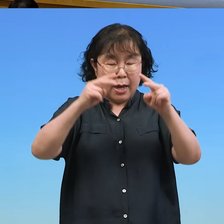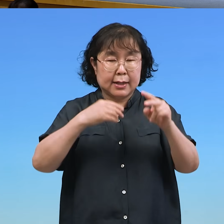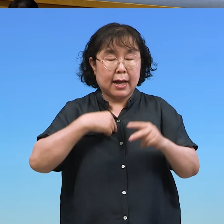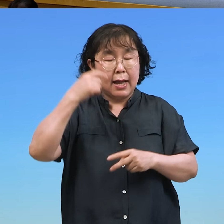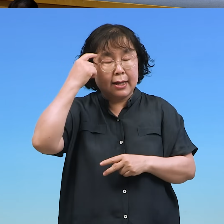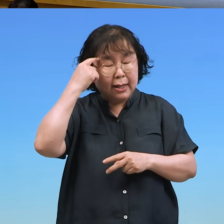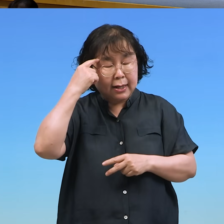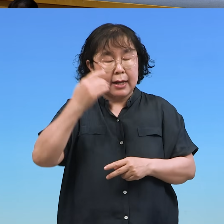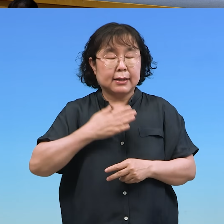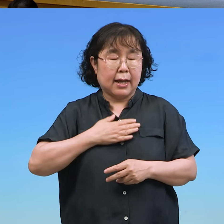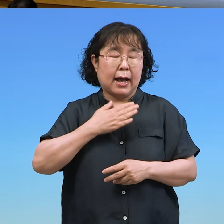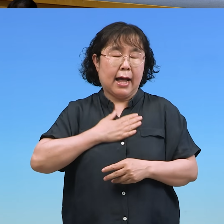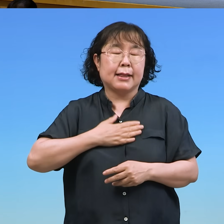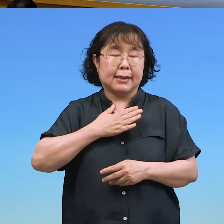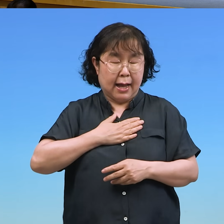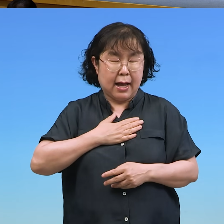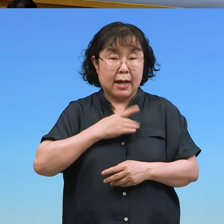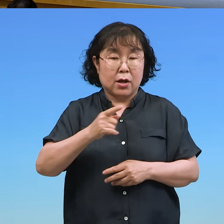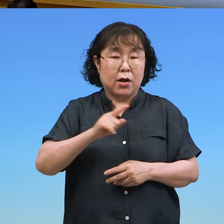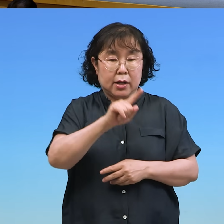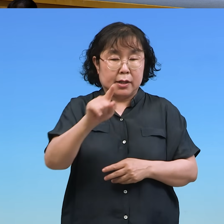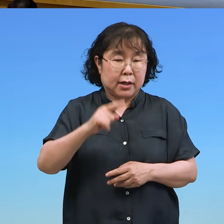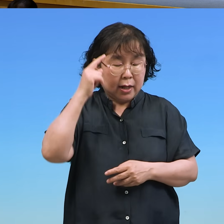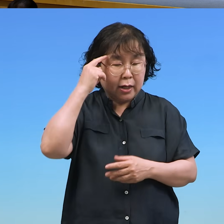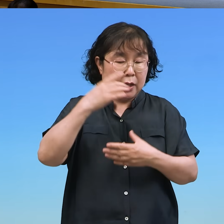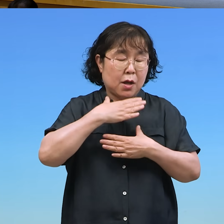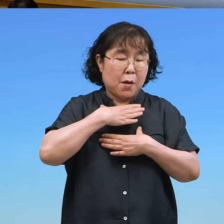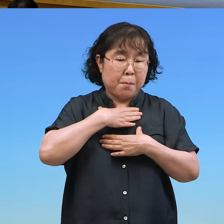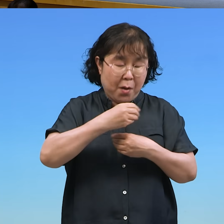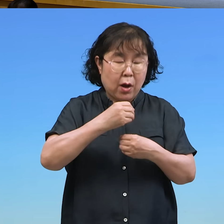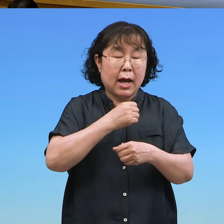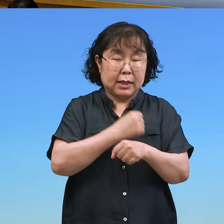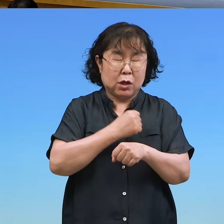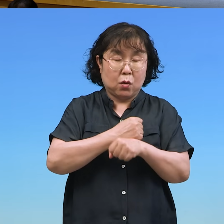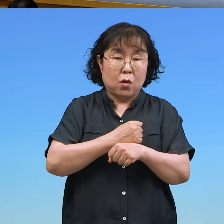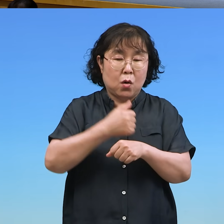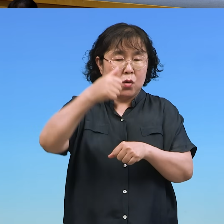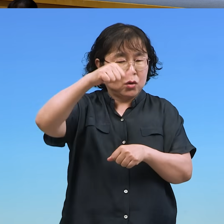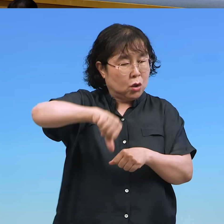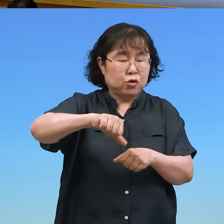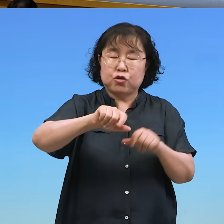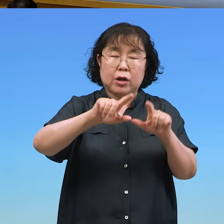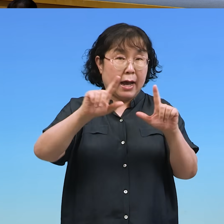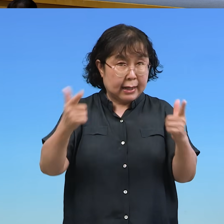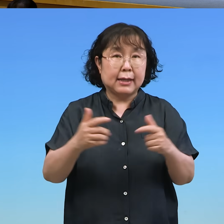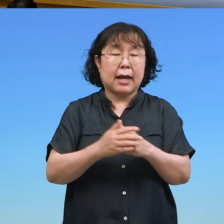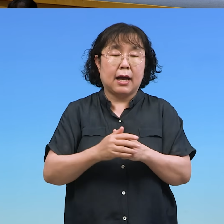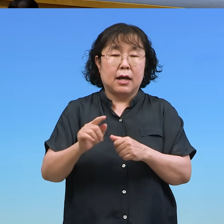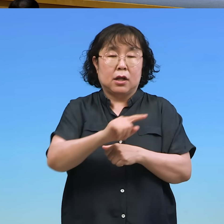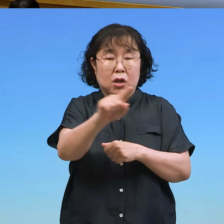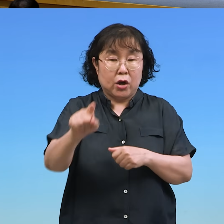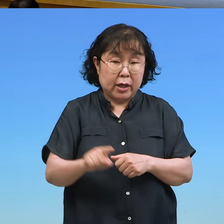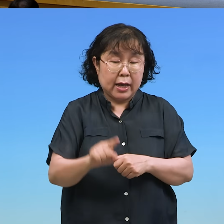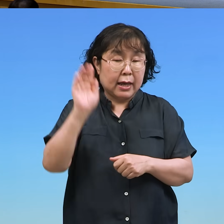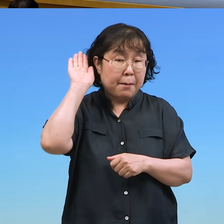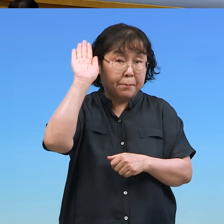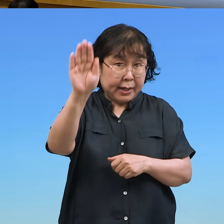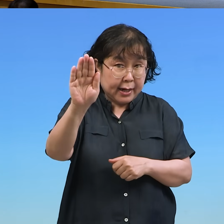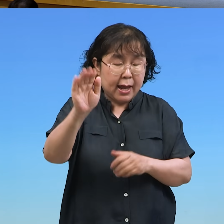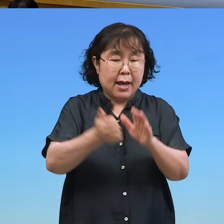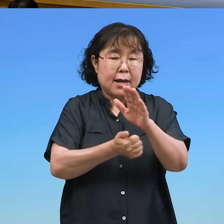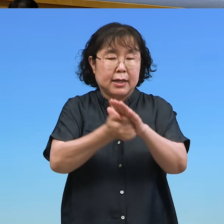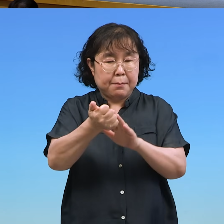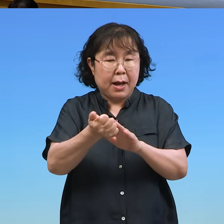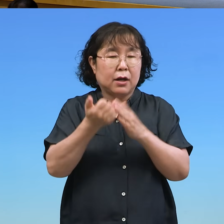너희를 향한 나의 생각을 내가 아나니 평안이요 재앙이 아니니라. 너희에게 미래와 희망을 주는 것이니라.